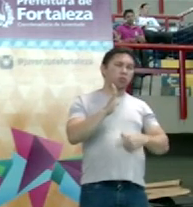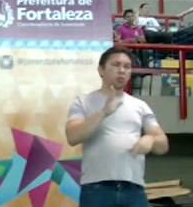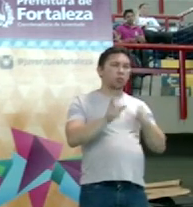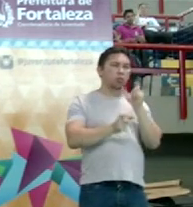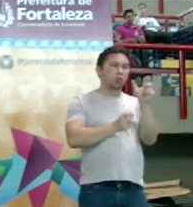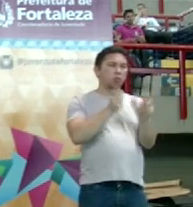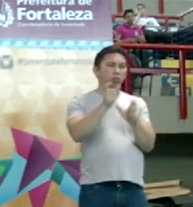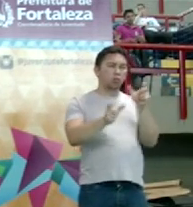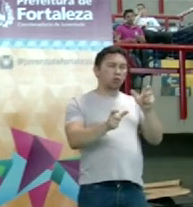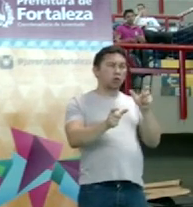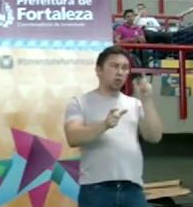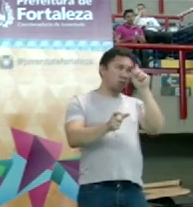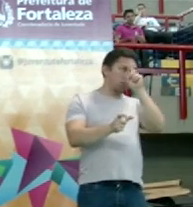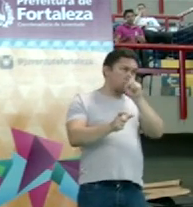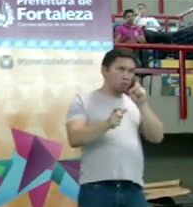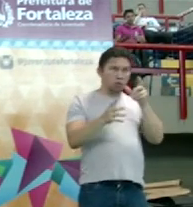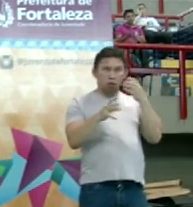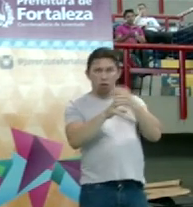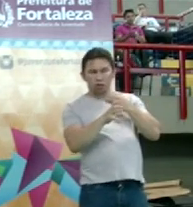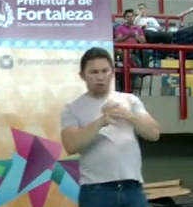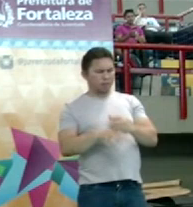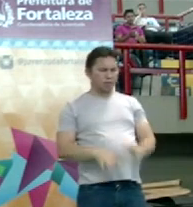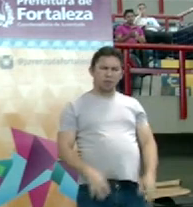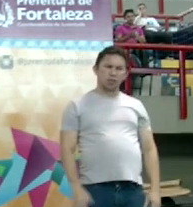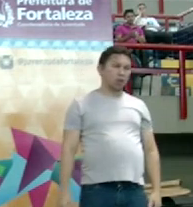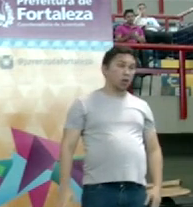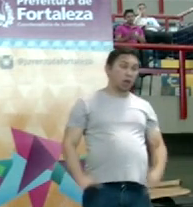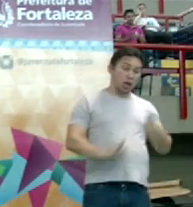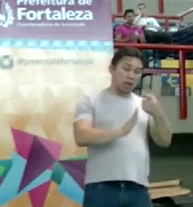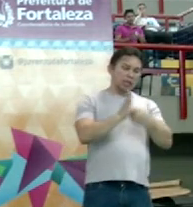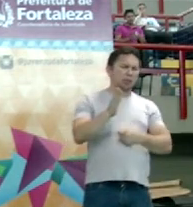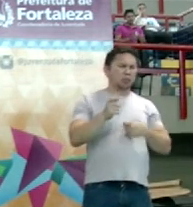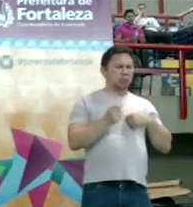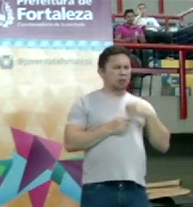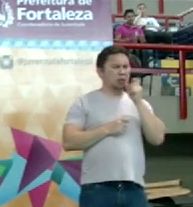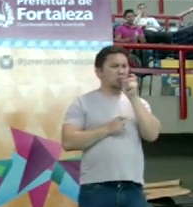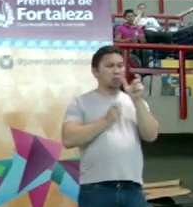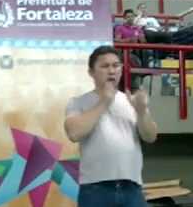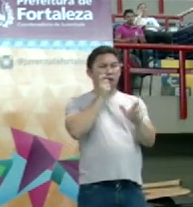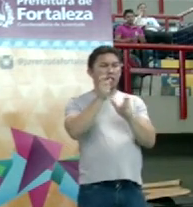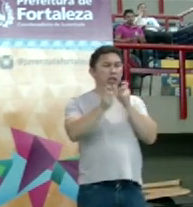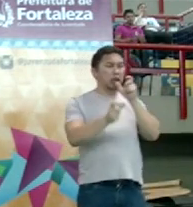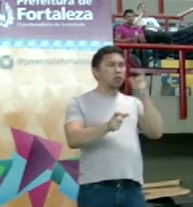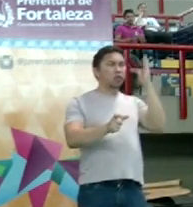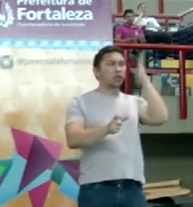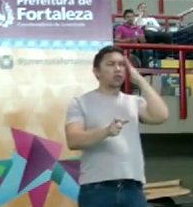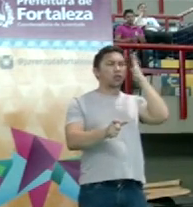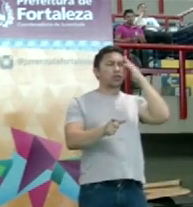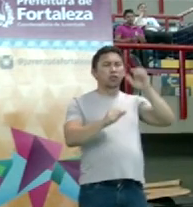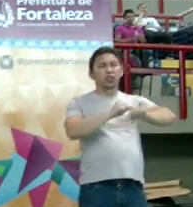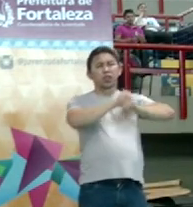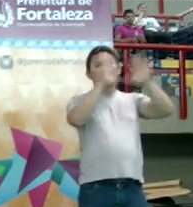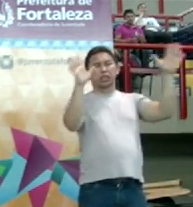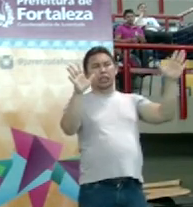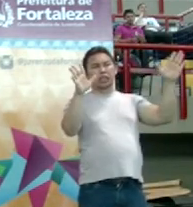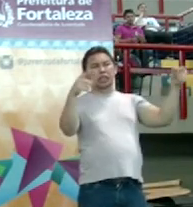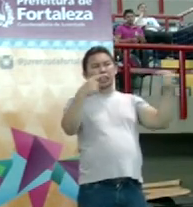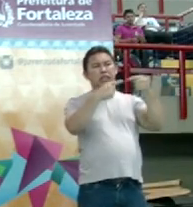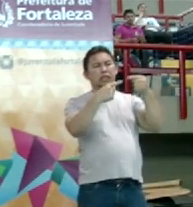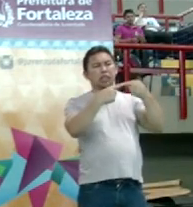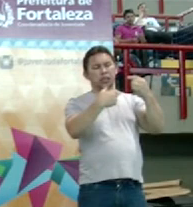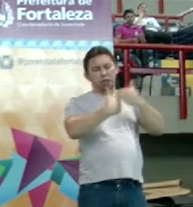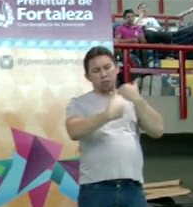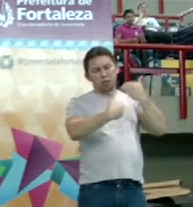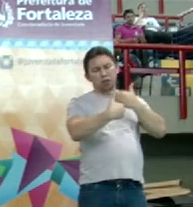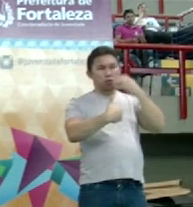muito difíceis de compreender de jeito nenhum, é o contrário. Na redação eu tenho que ser claro,